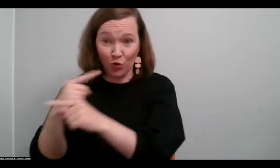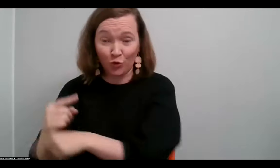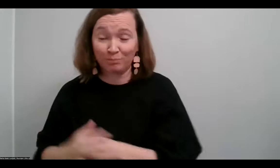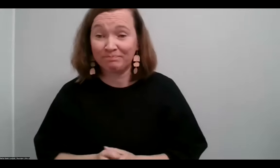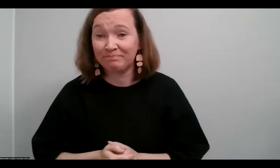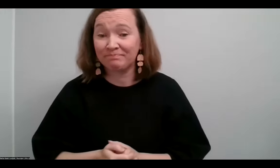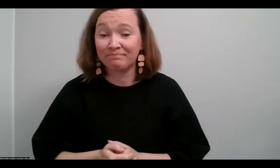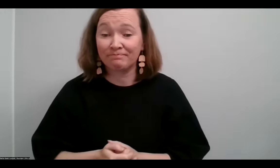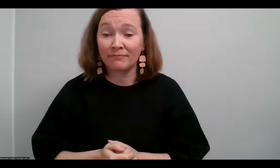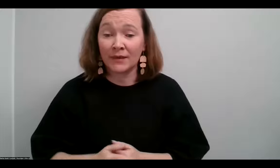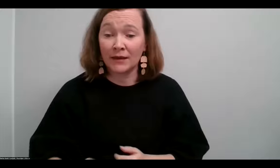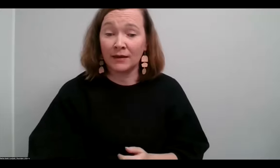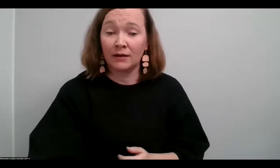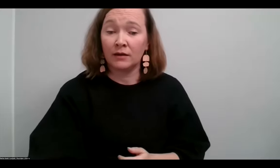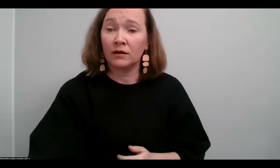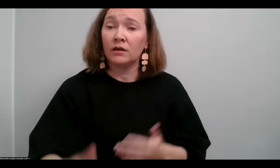juontajana.